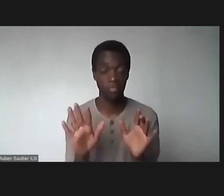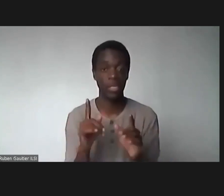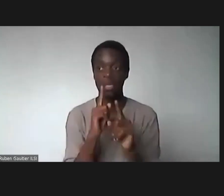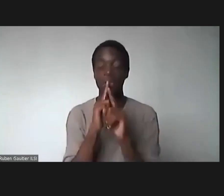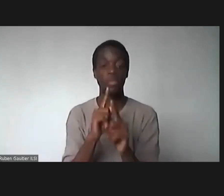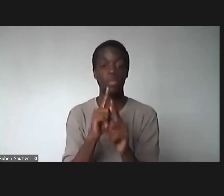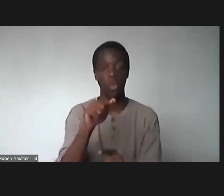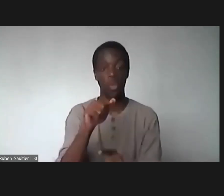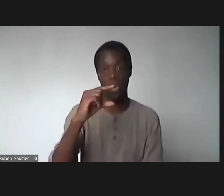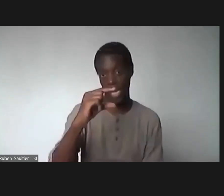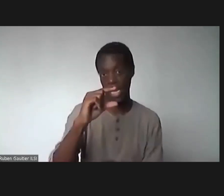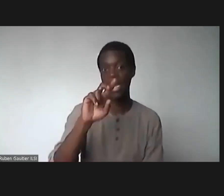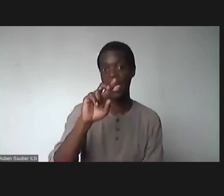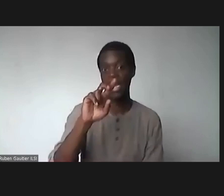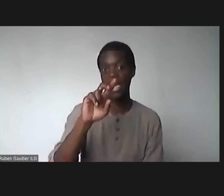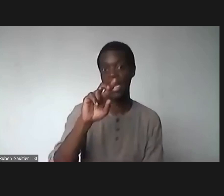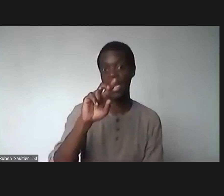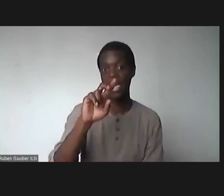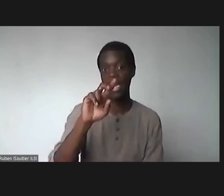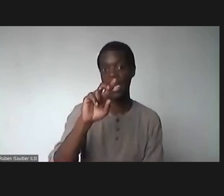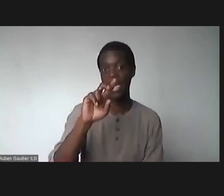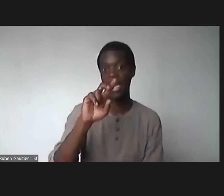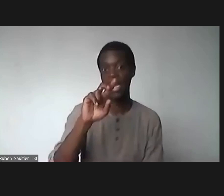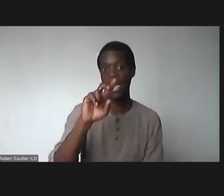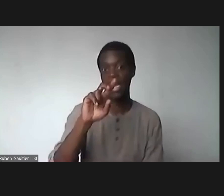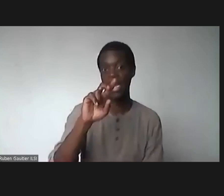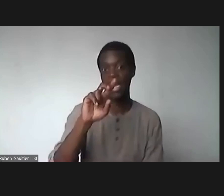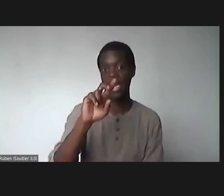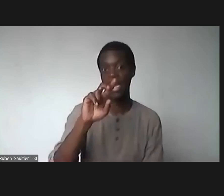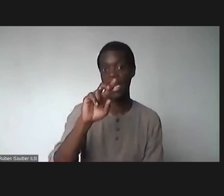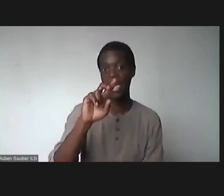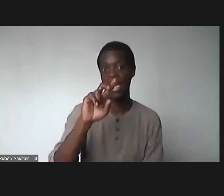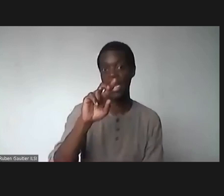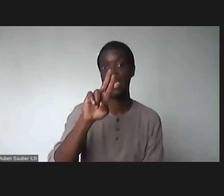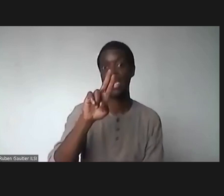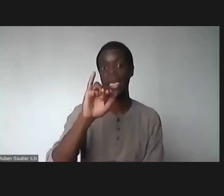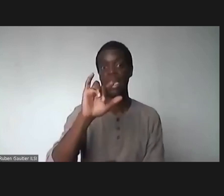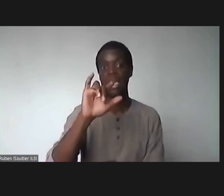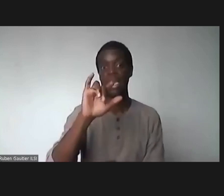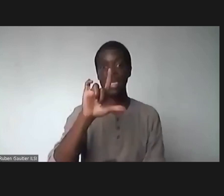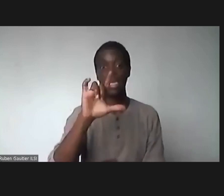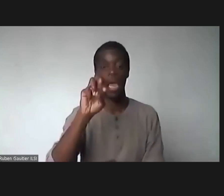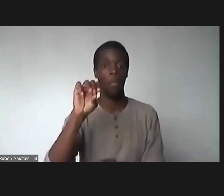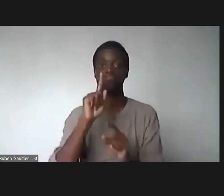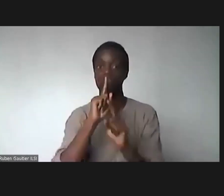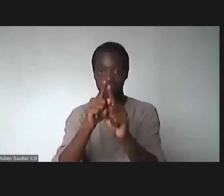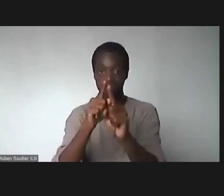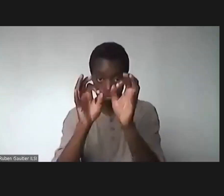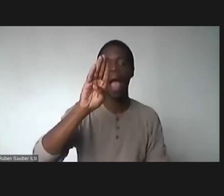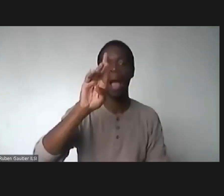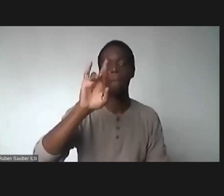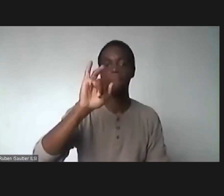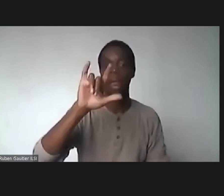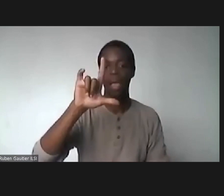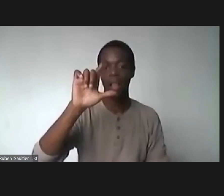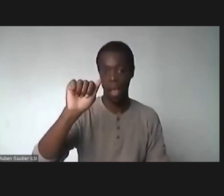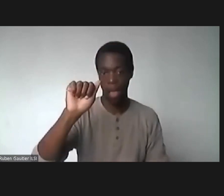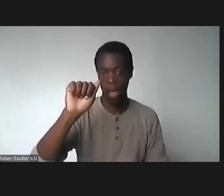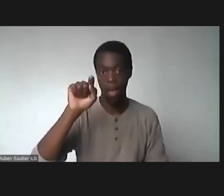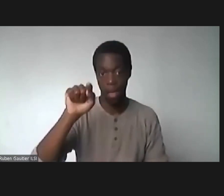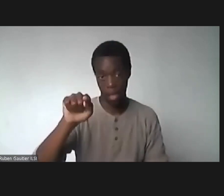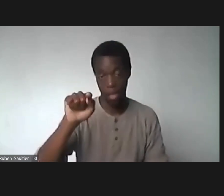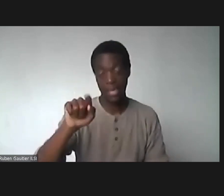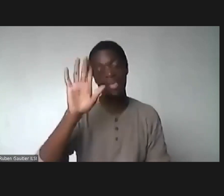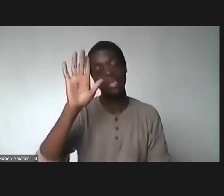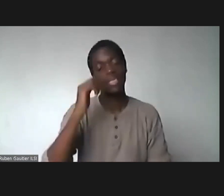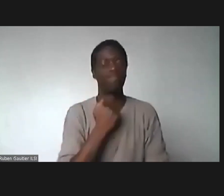de Gabriela. Sí, Gabriela Troiano. Y que lamentablemente con esa pregunta debemos cerrar porque